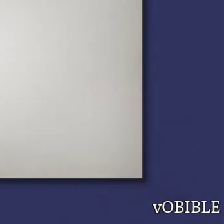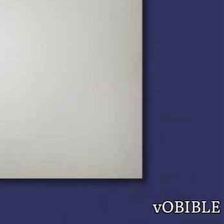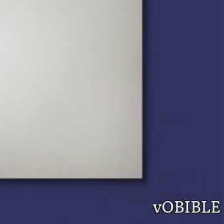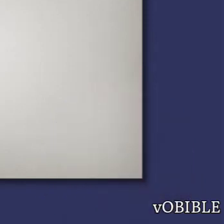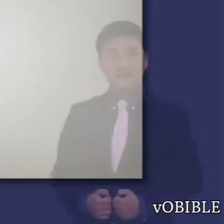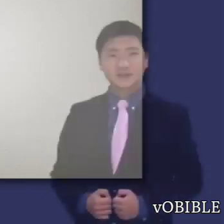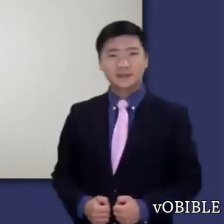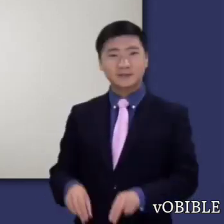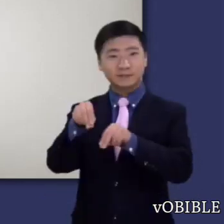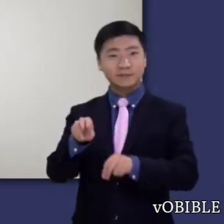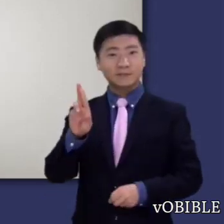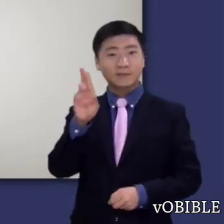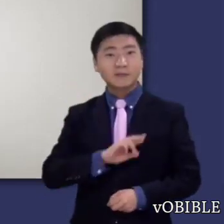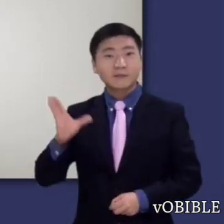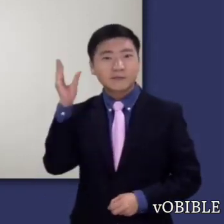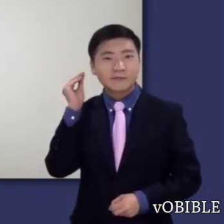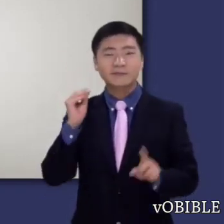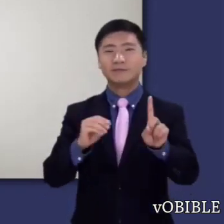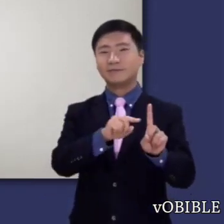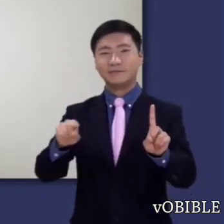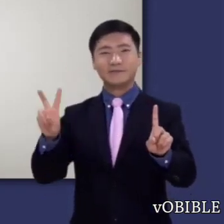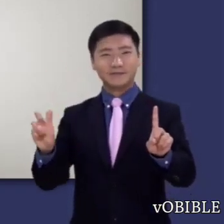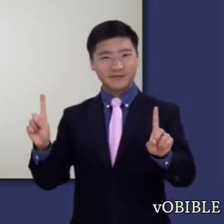约翰福音一共有21章。